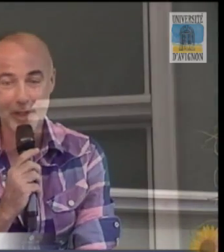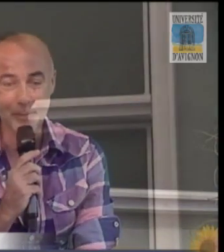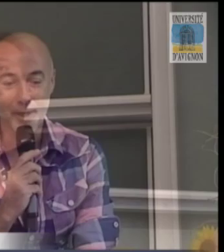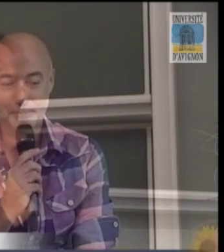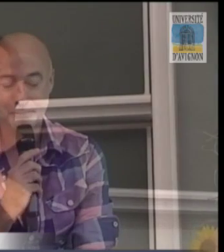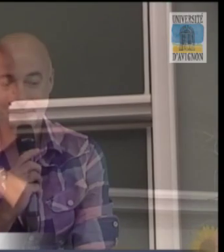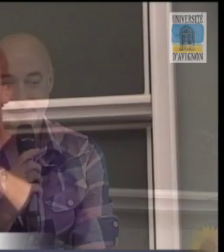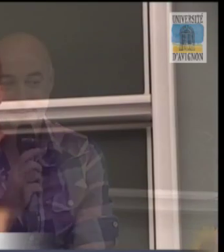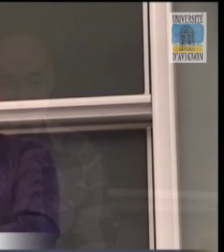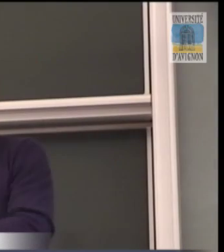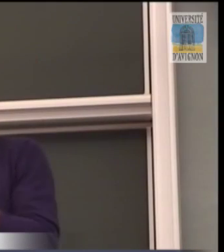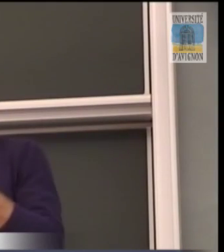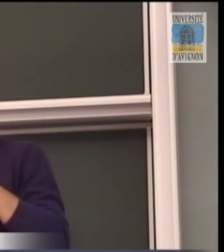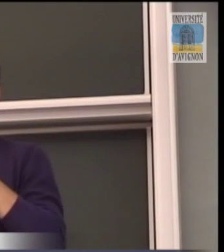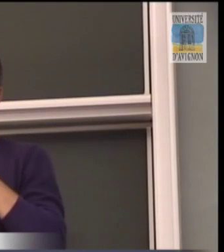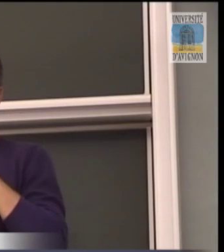d'être libre.